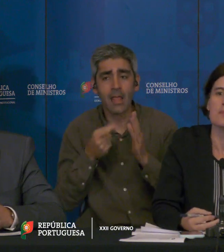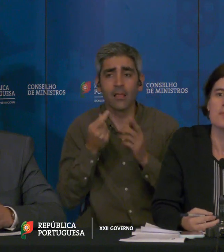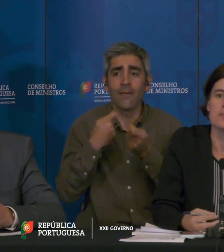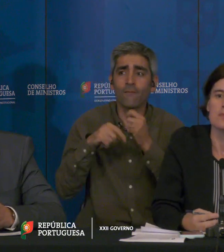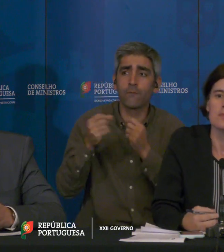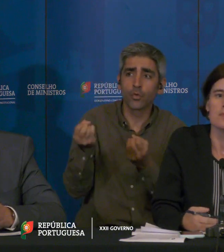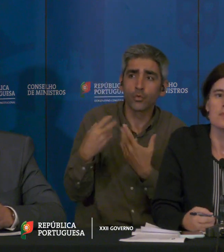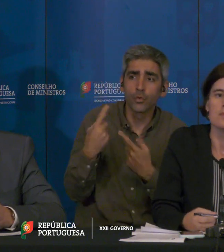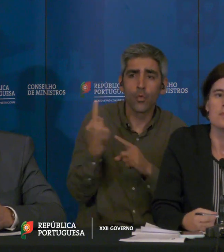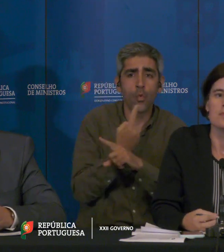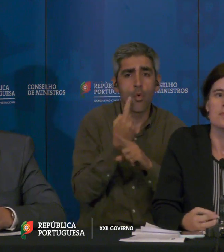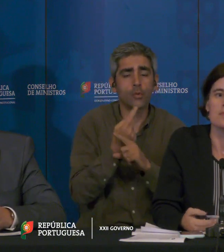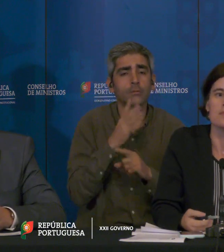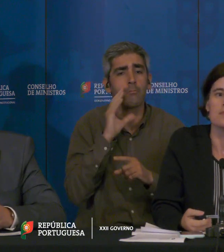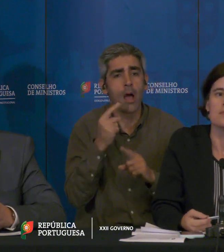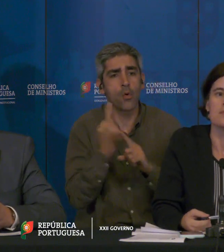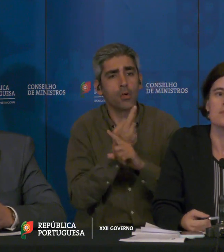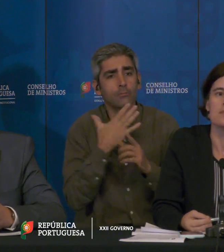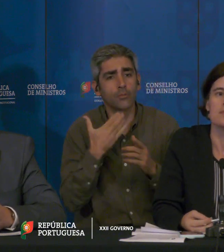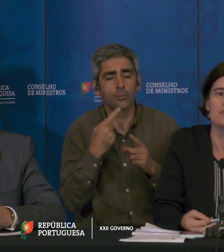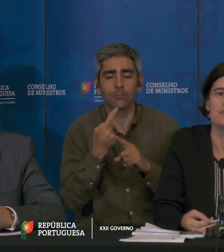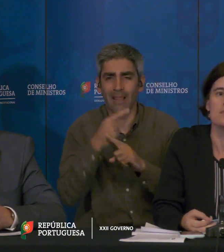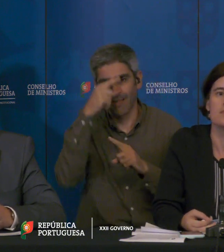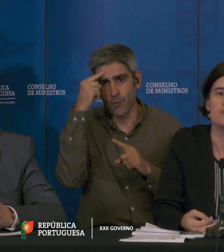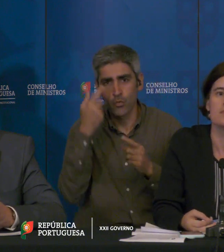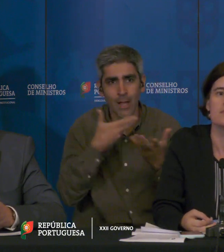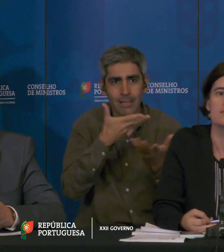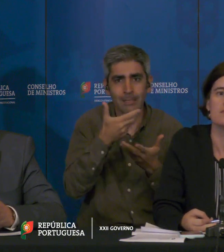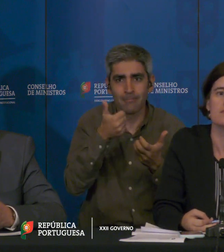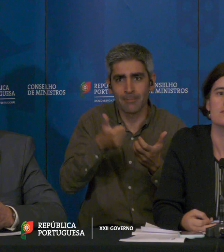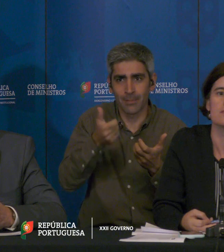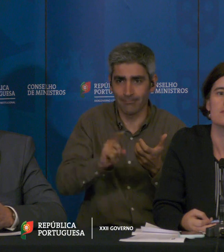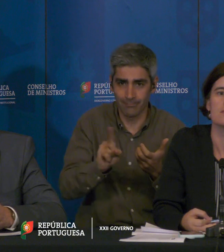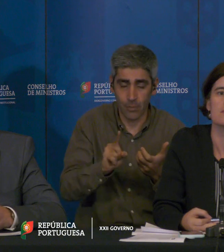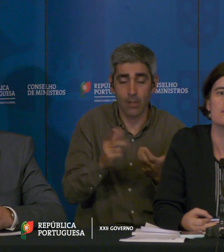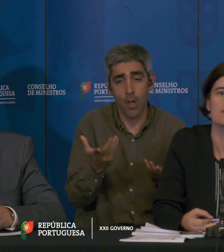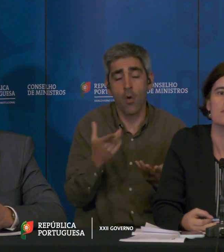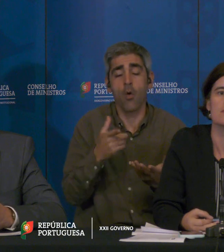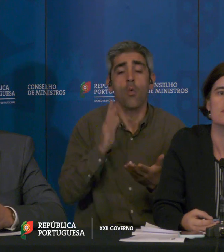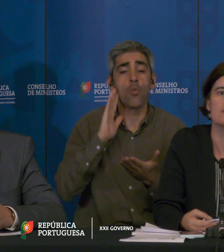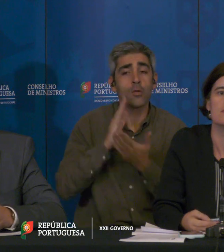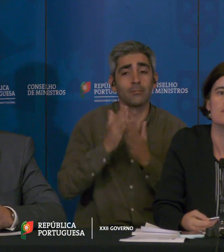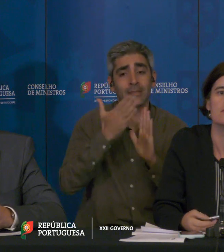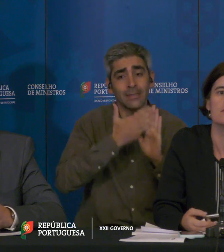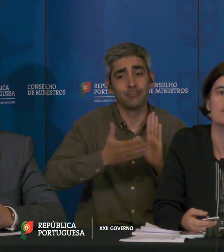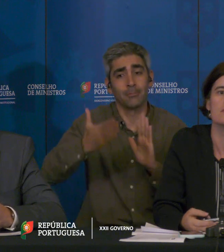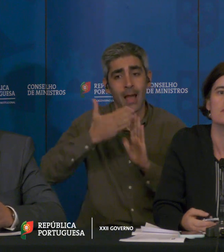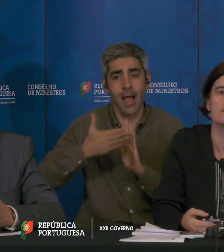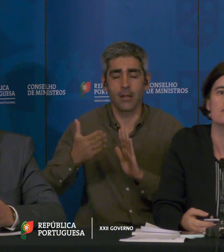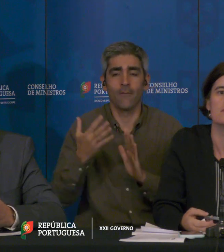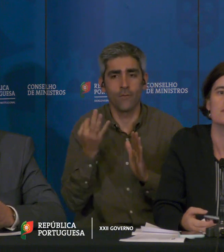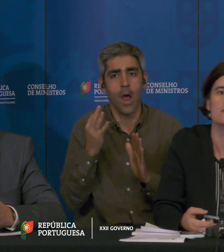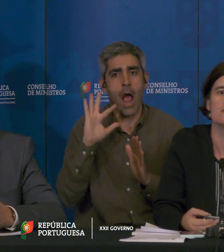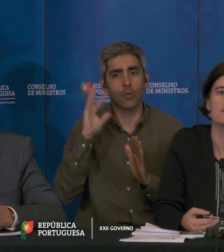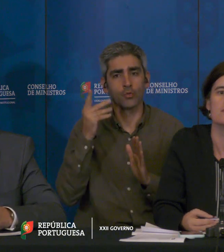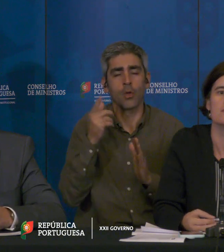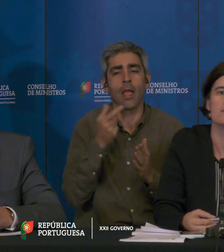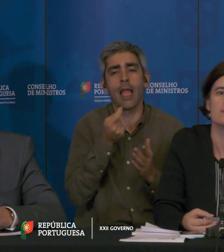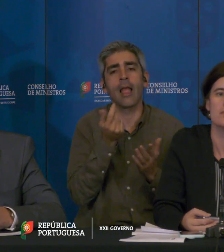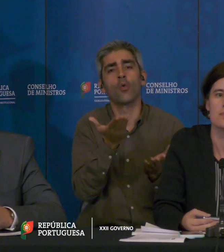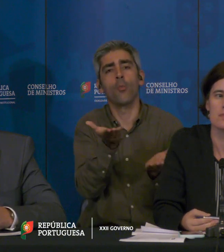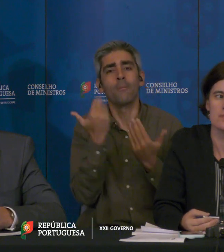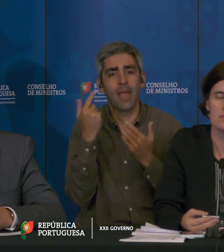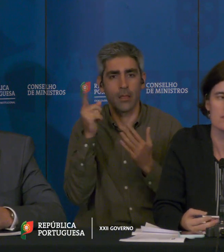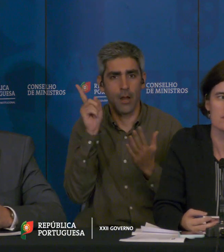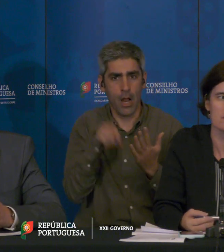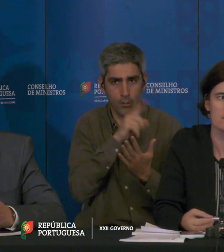e com os seus credores. Nesse sentido, nos últimos semanas, tem-se assistido ao cancelamento de algumas encomendas e